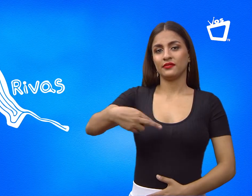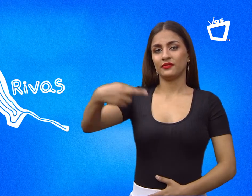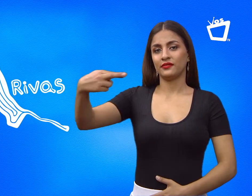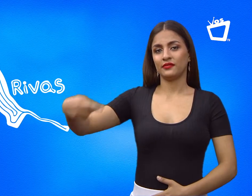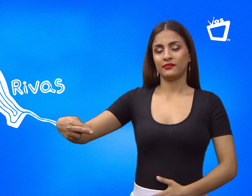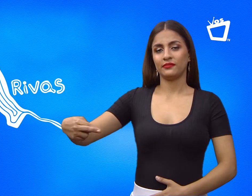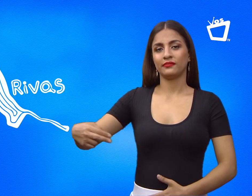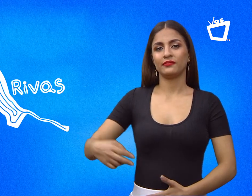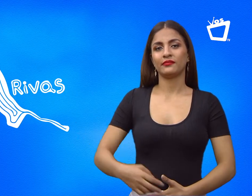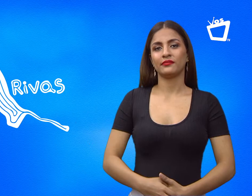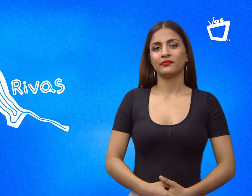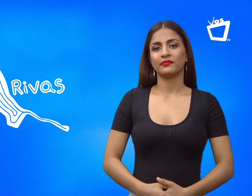Rivas.